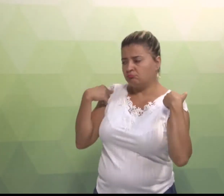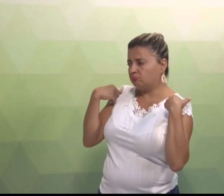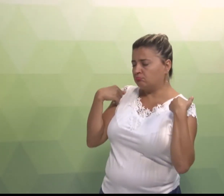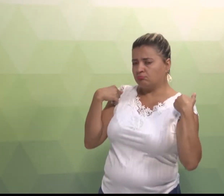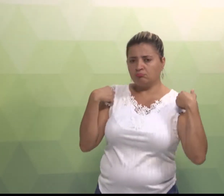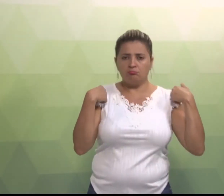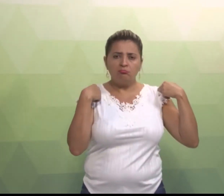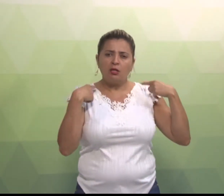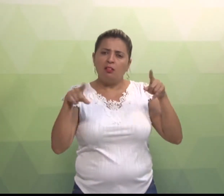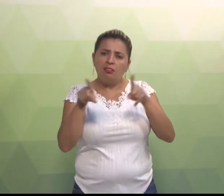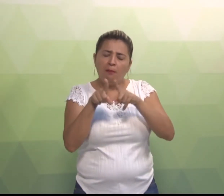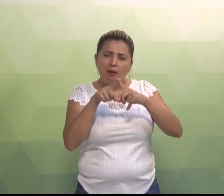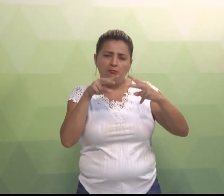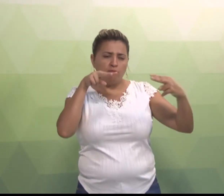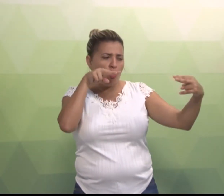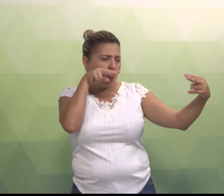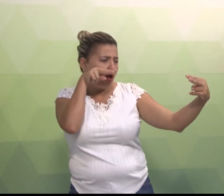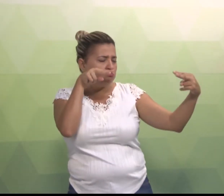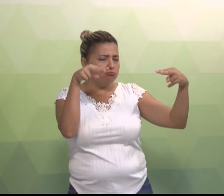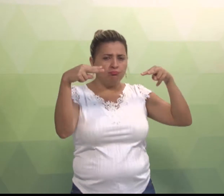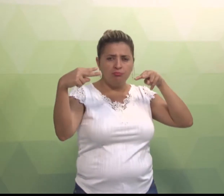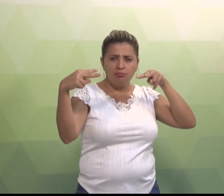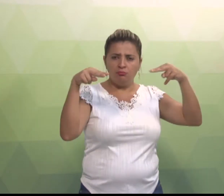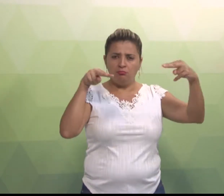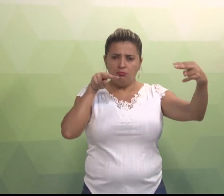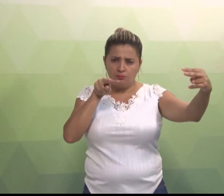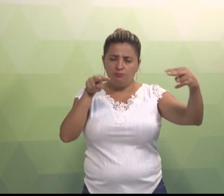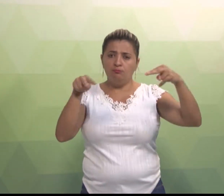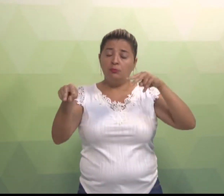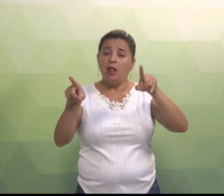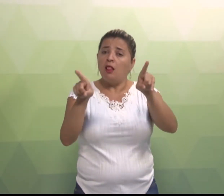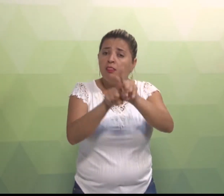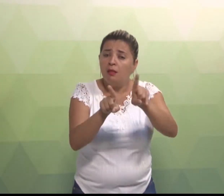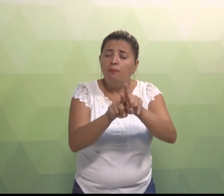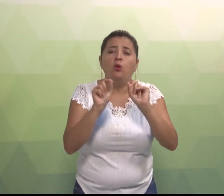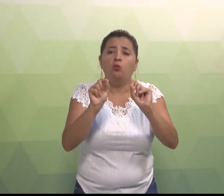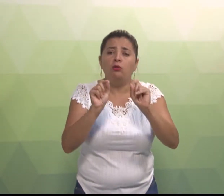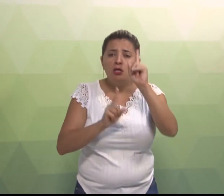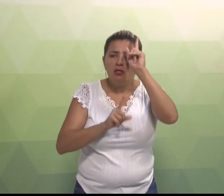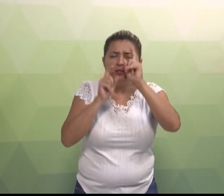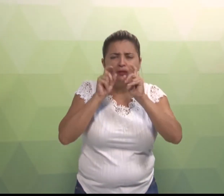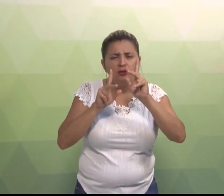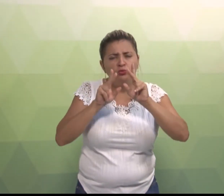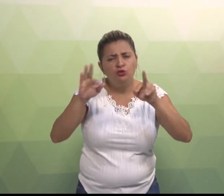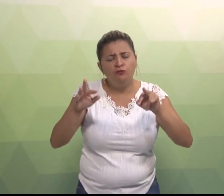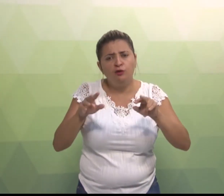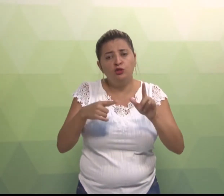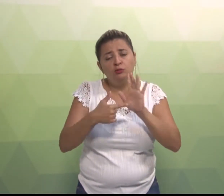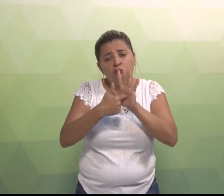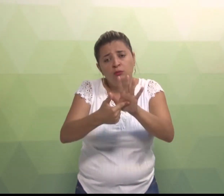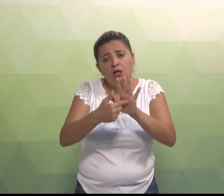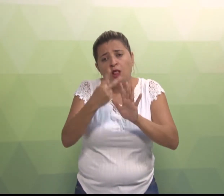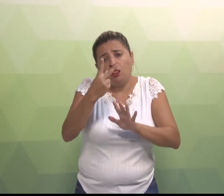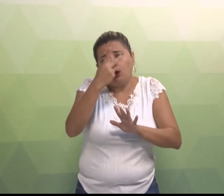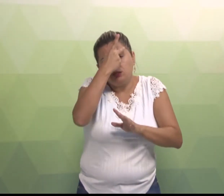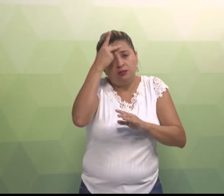perceba quem está falando. É a mesma coisa da troca de olhares entre as pessoas. E é importante também colocar